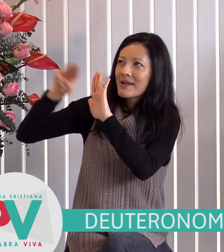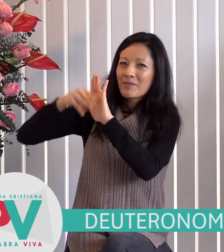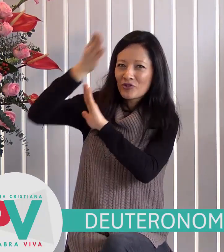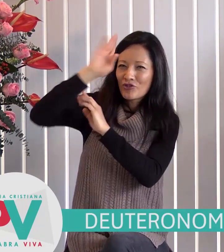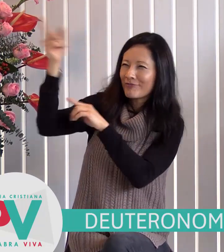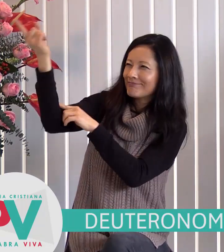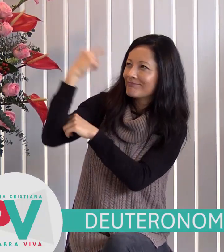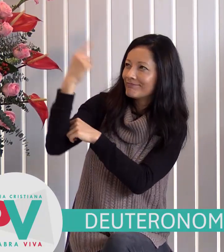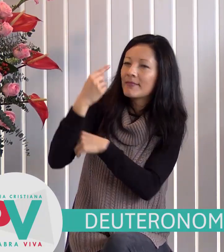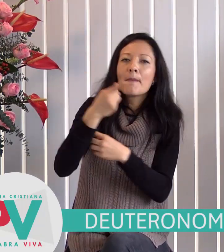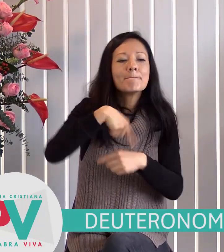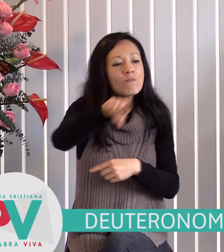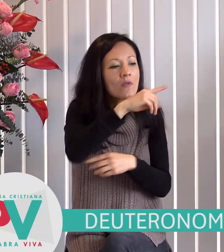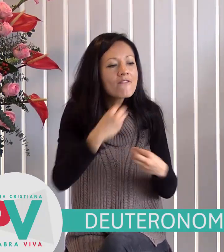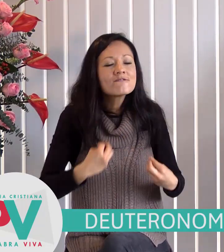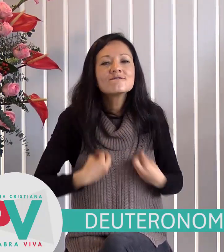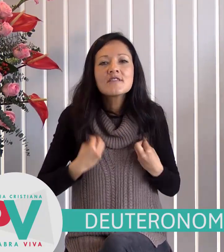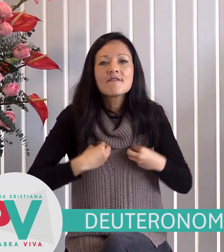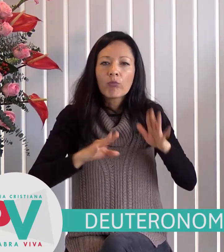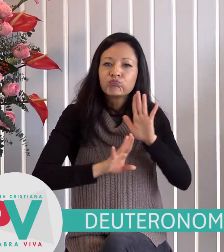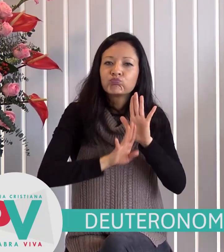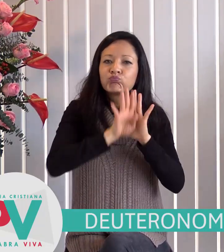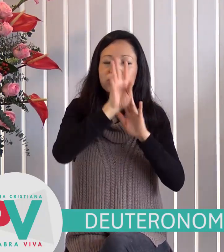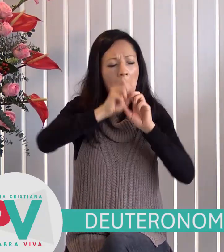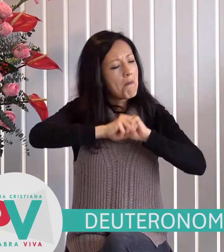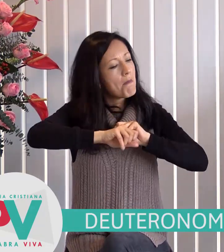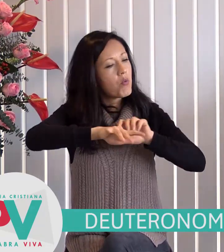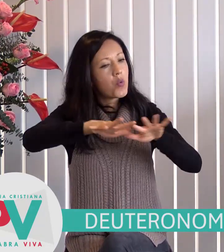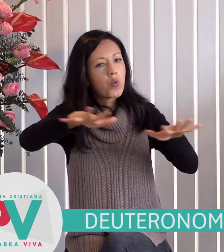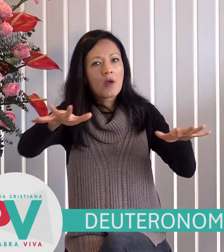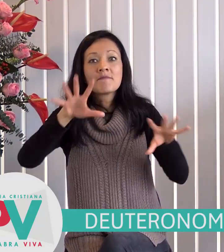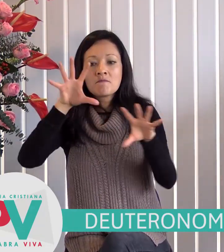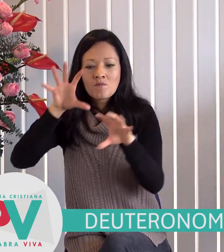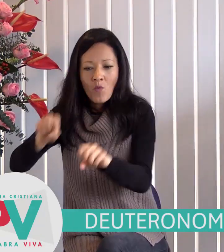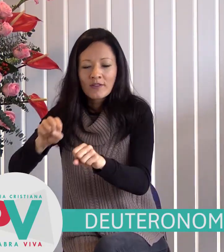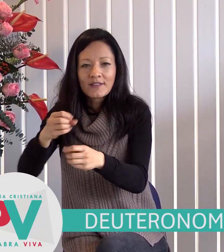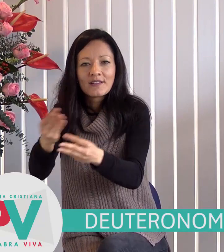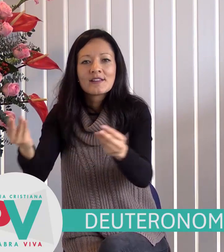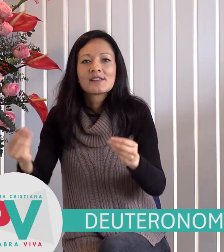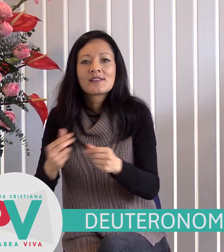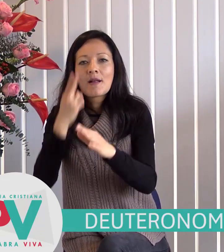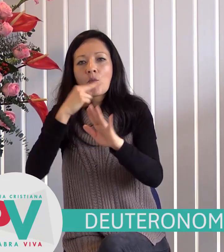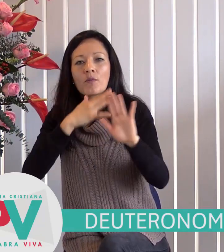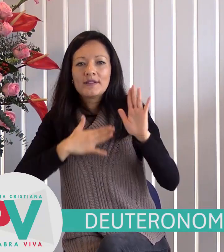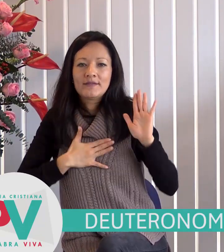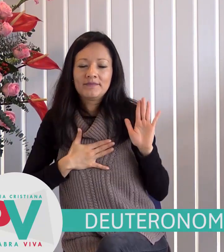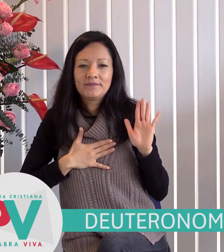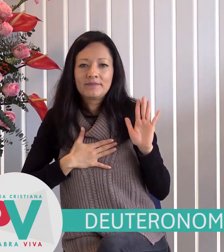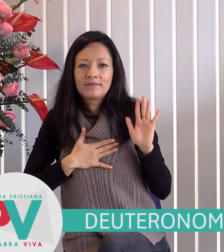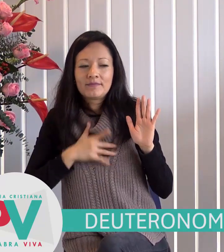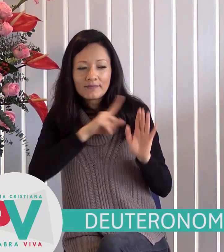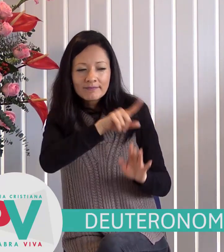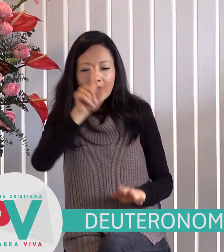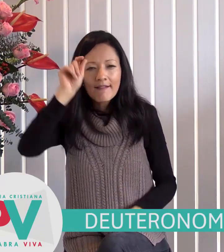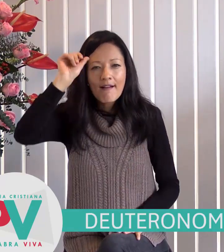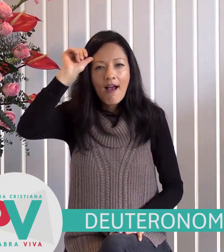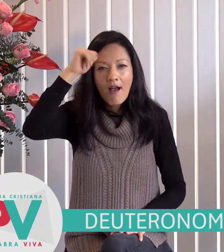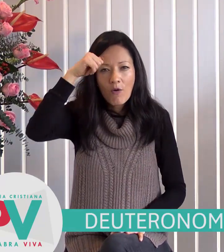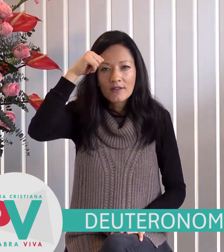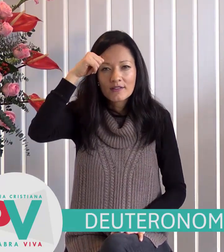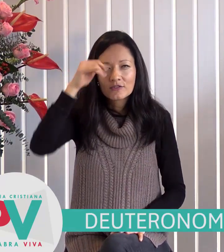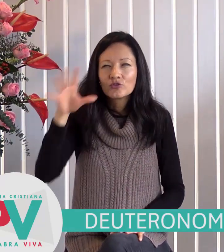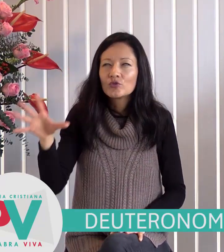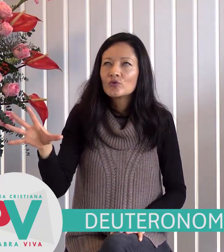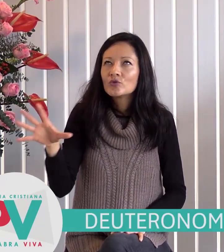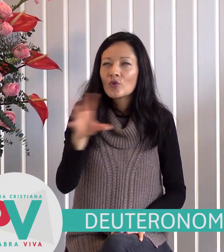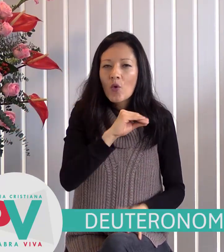seáis multiplicados y entréis y poseéis la tierra que Jehová prometió con juramento a vuestros padres. Y te acordarás de todo